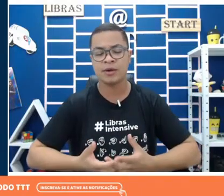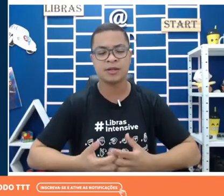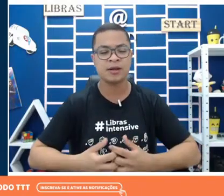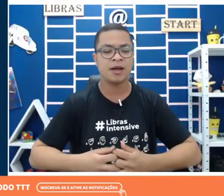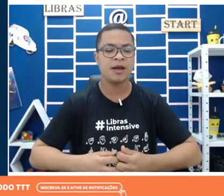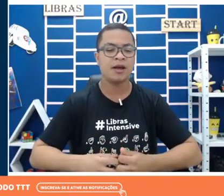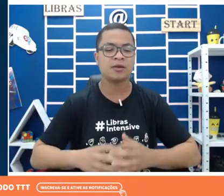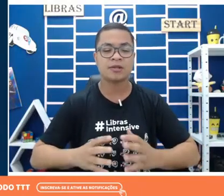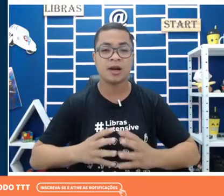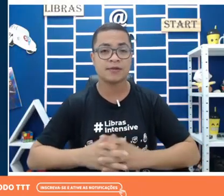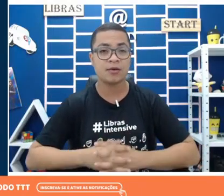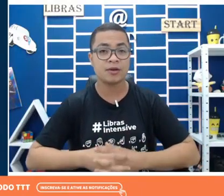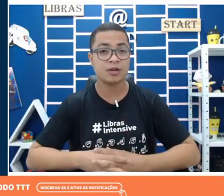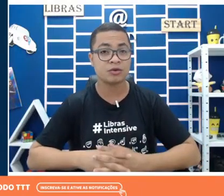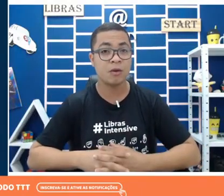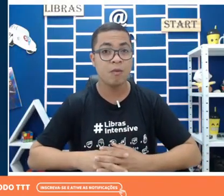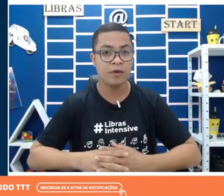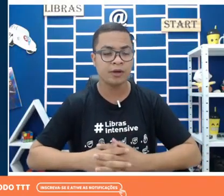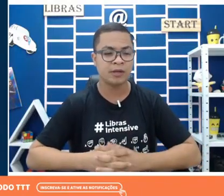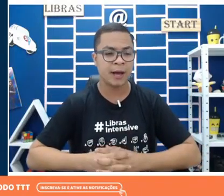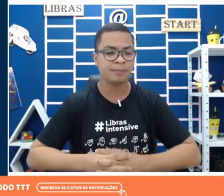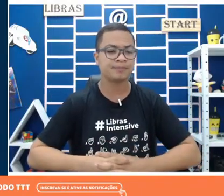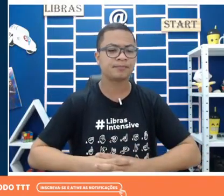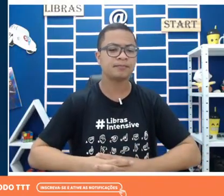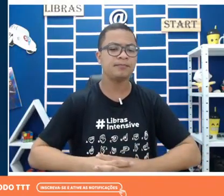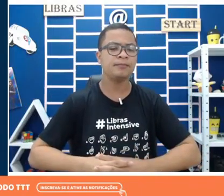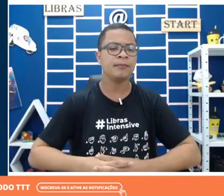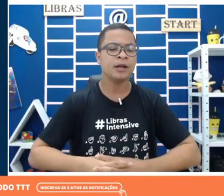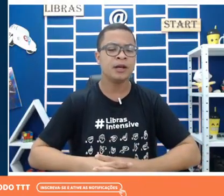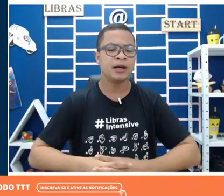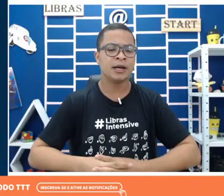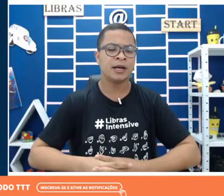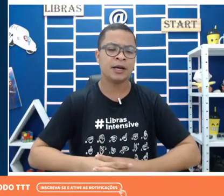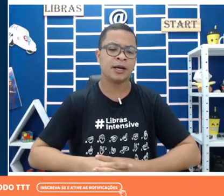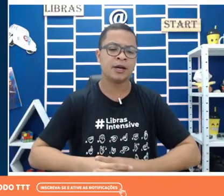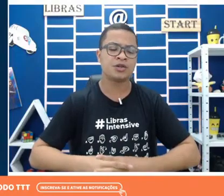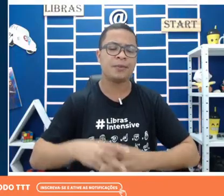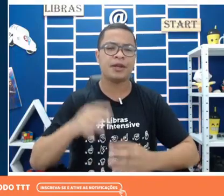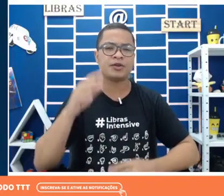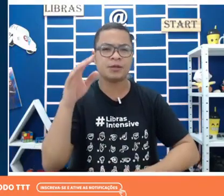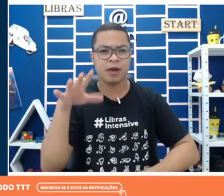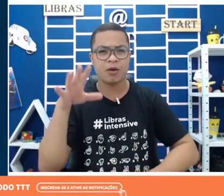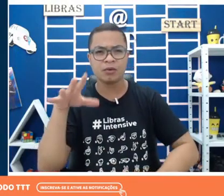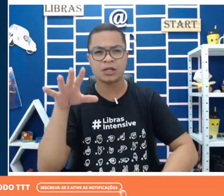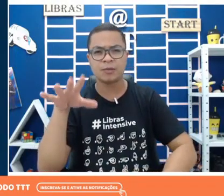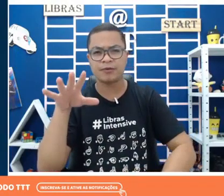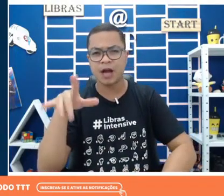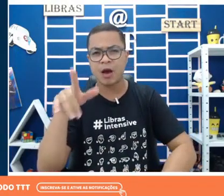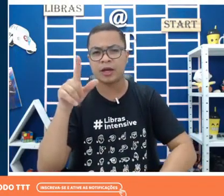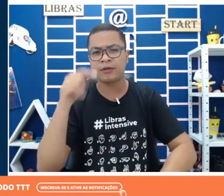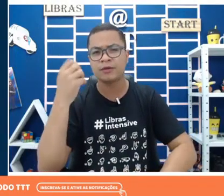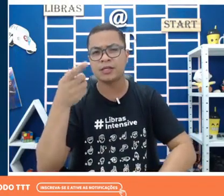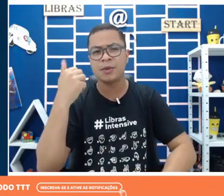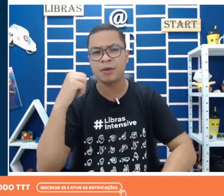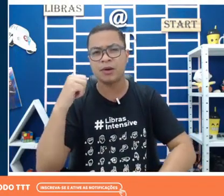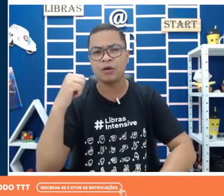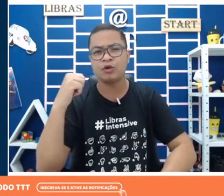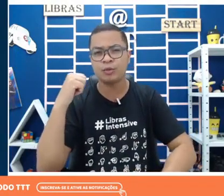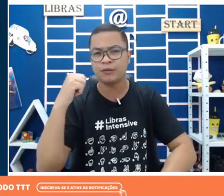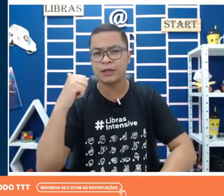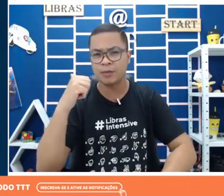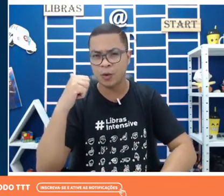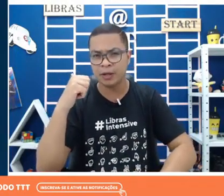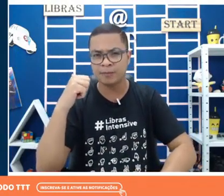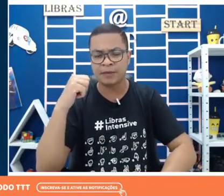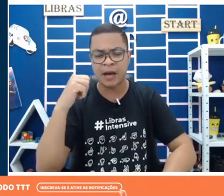alguma coisa. Então os classificadores ajudam muito, tá? Eu sempre deixo as perguntas pro final, que é que vocês me mandam lá no